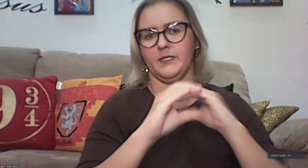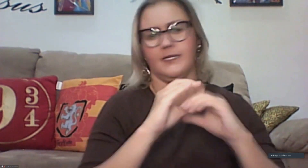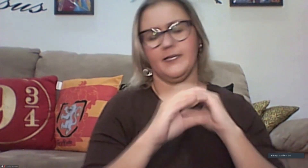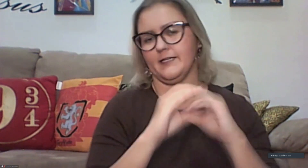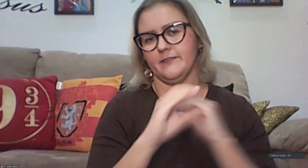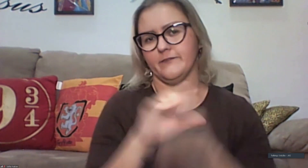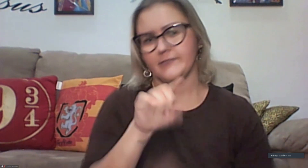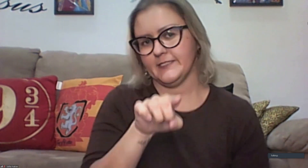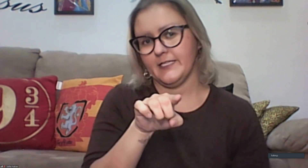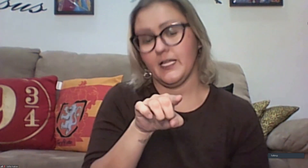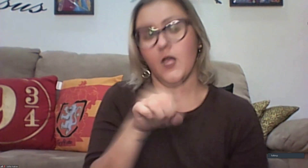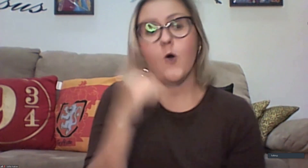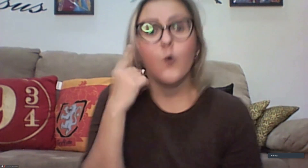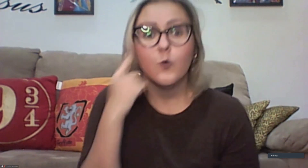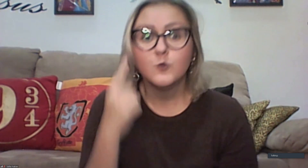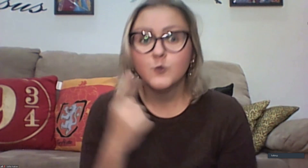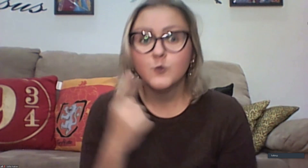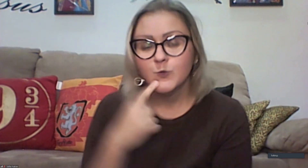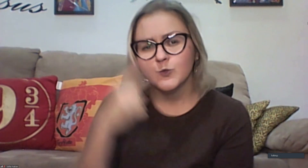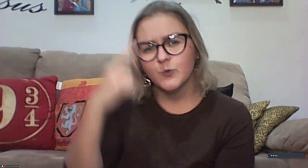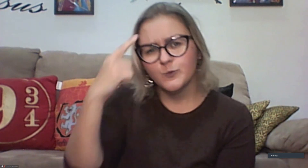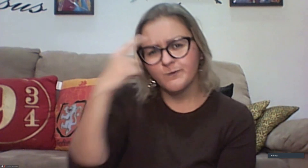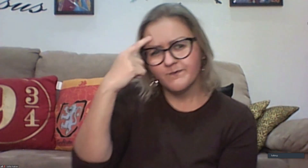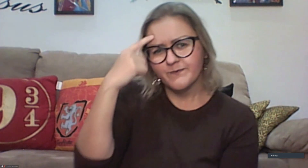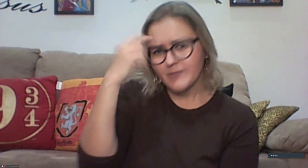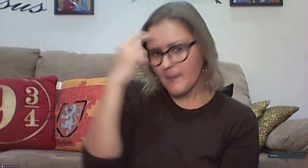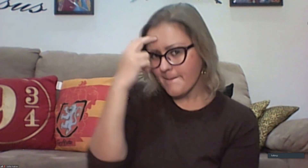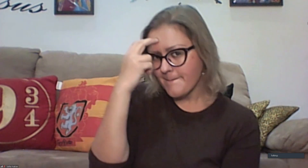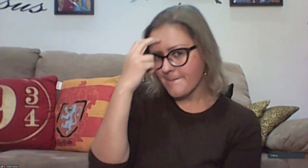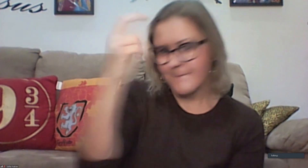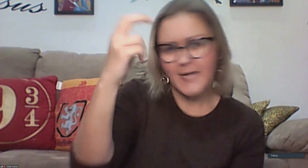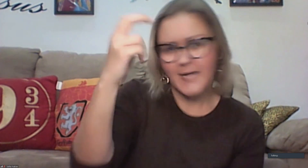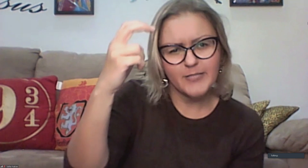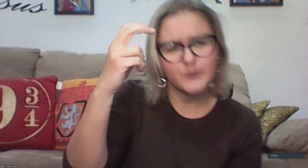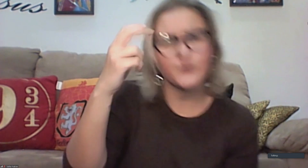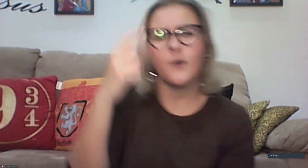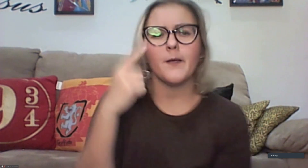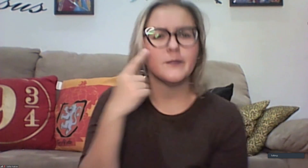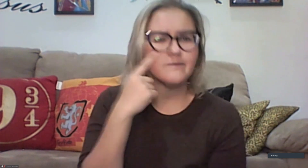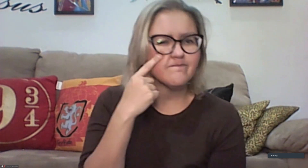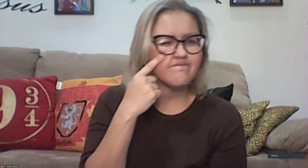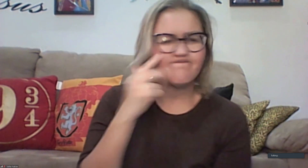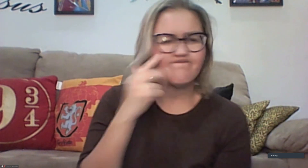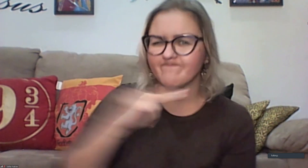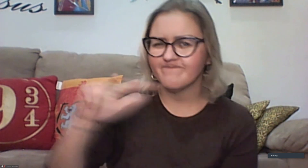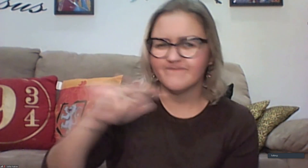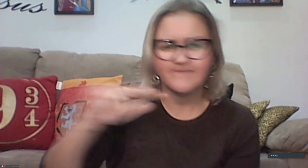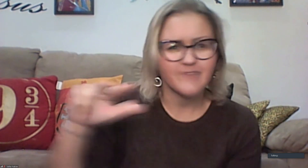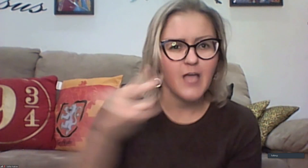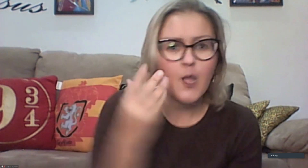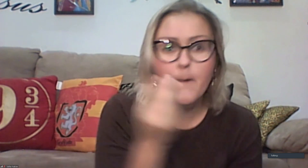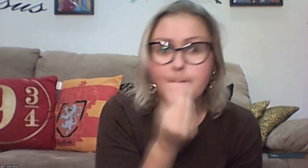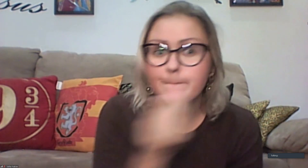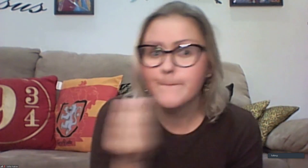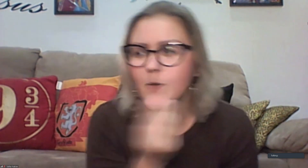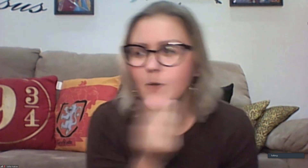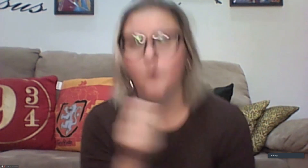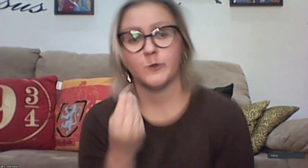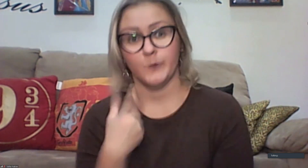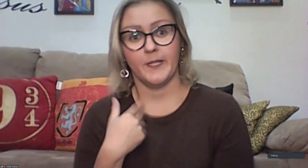esforço. O surdo é inteligente e o surdo não tem problema visual, mas então eu preciso me adaptar a